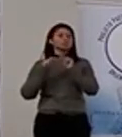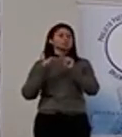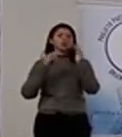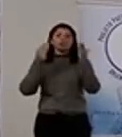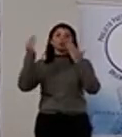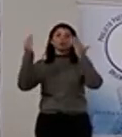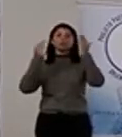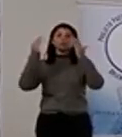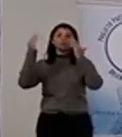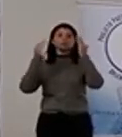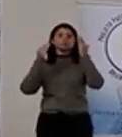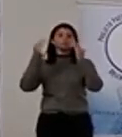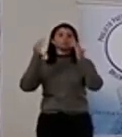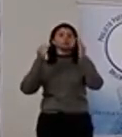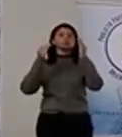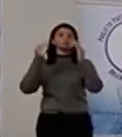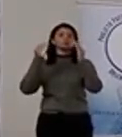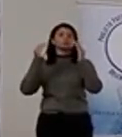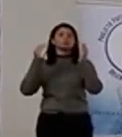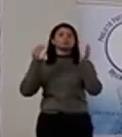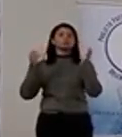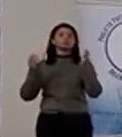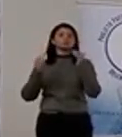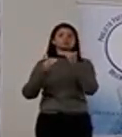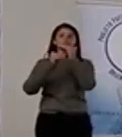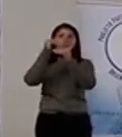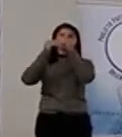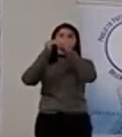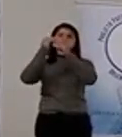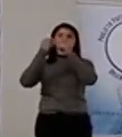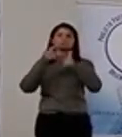Comparativamente às deformidades e às disrupções.